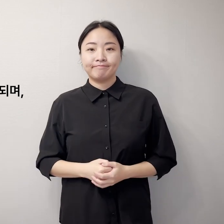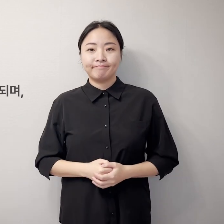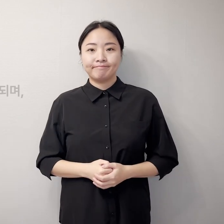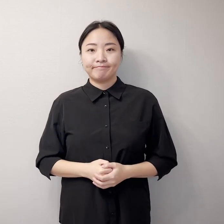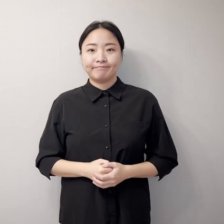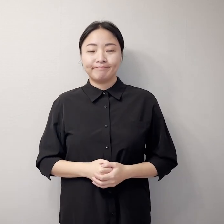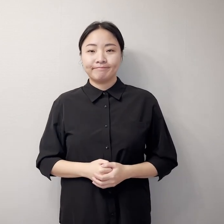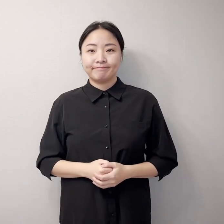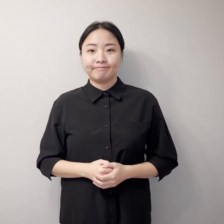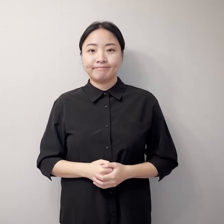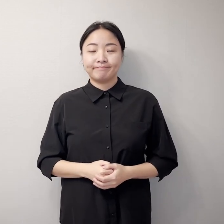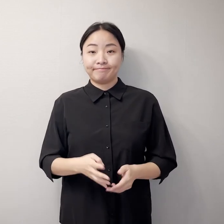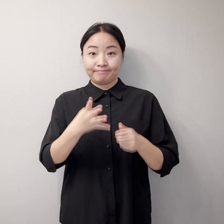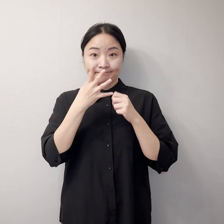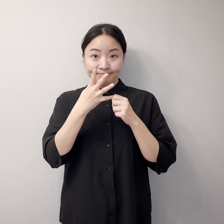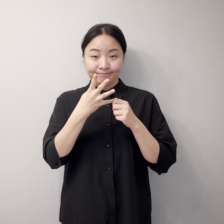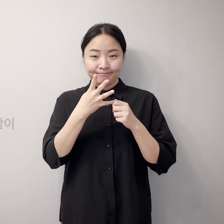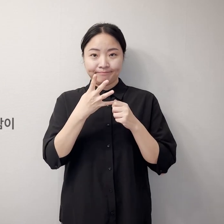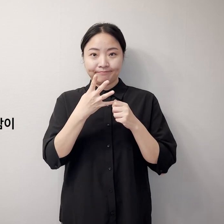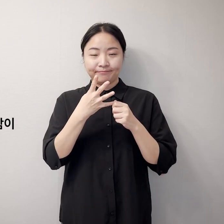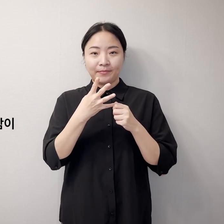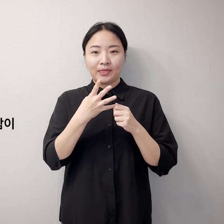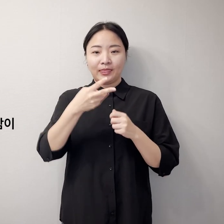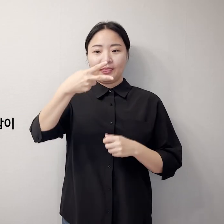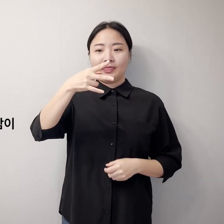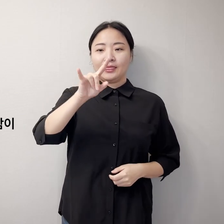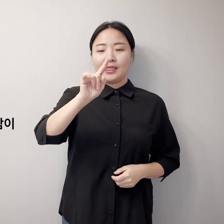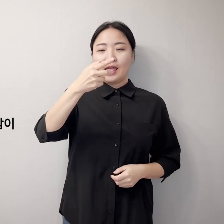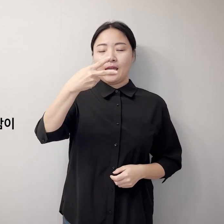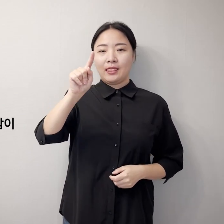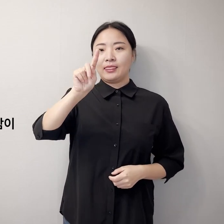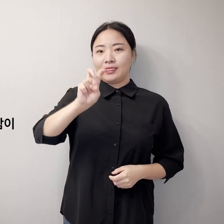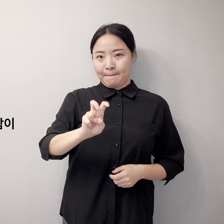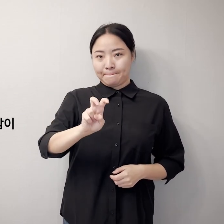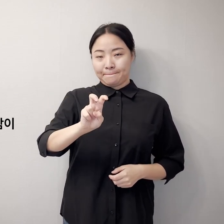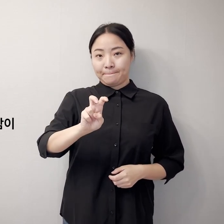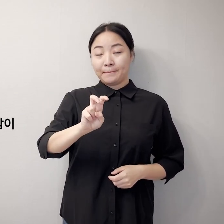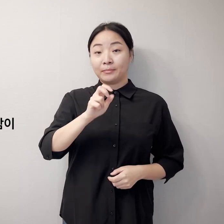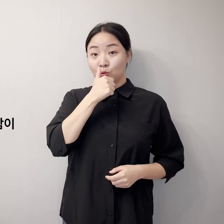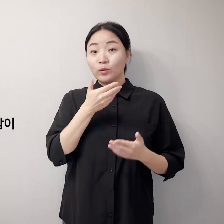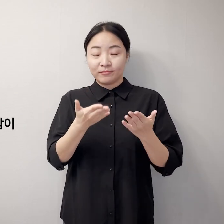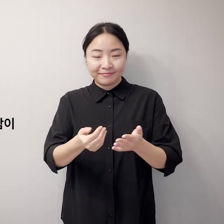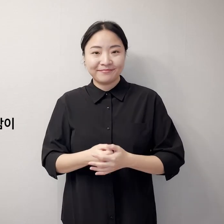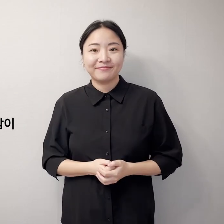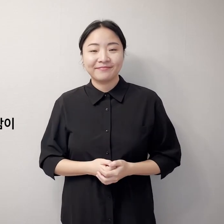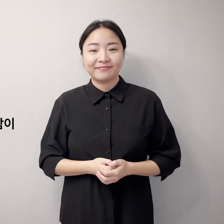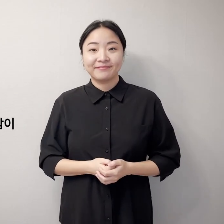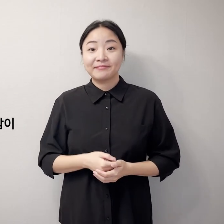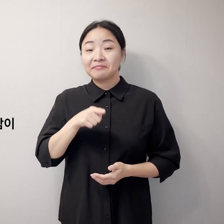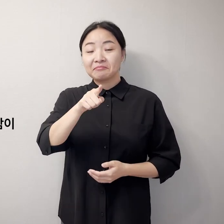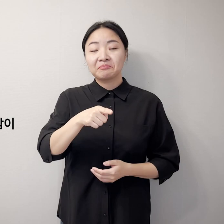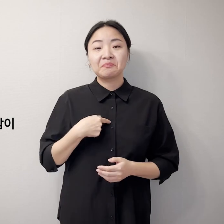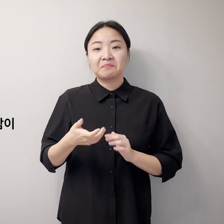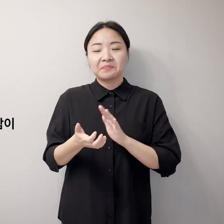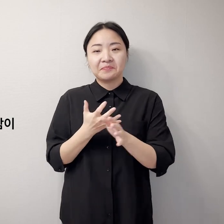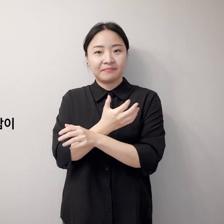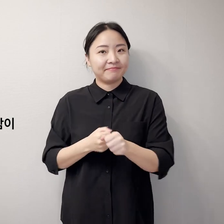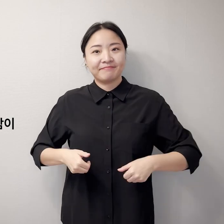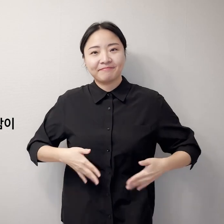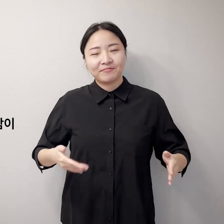네 번째, 대담 소개 대담은 별도의 예매 없이 무료로